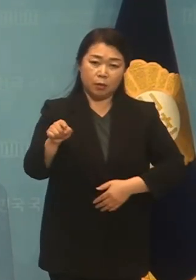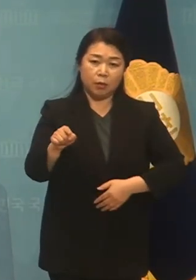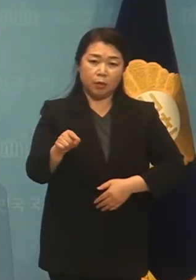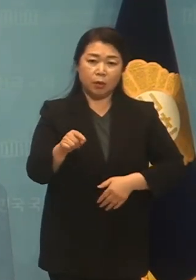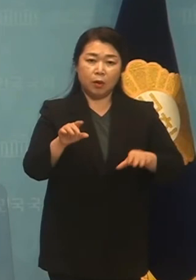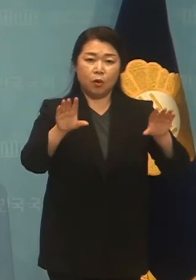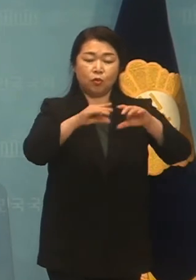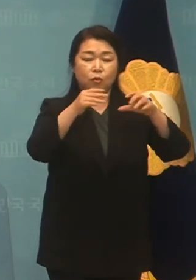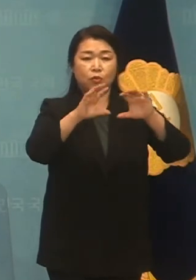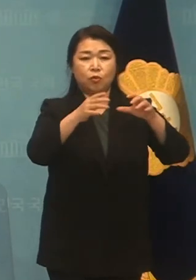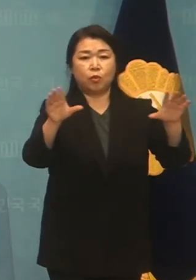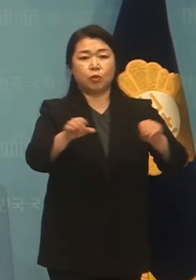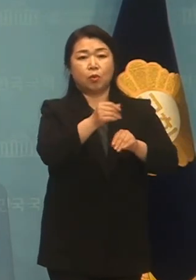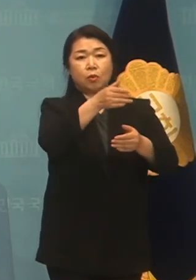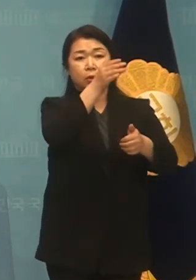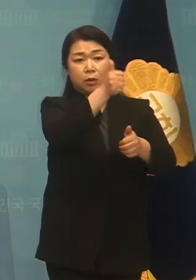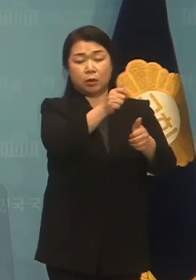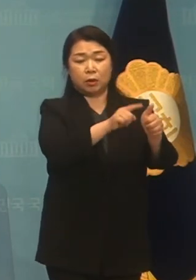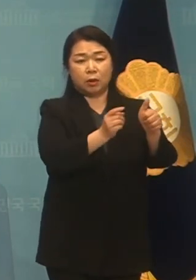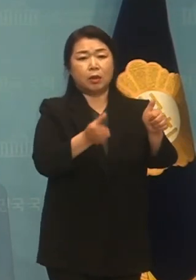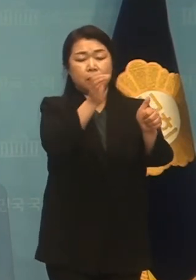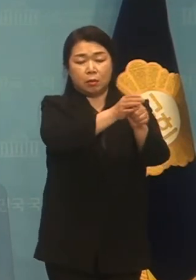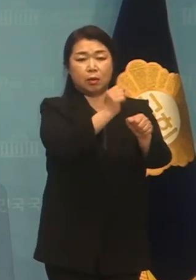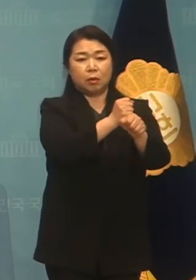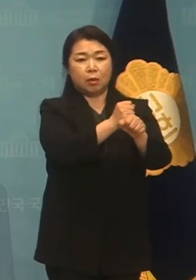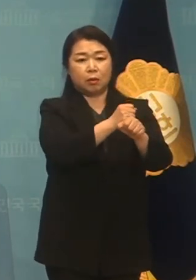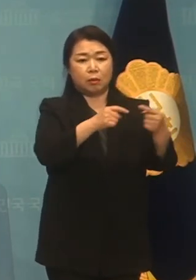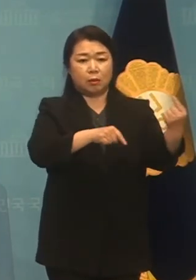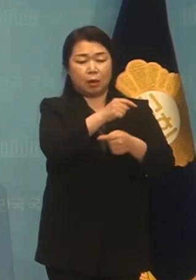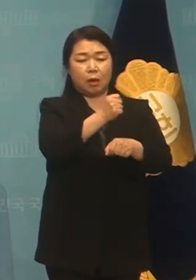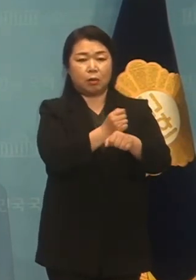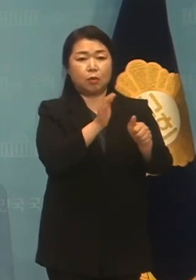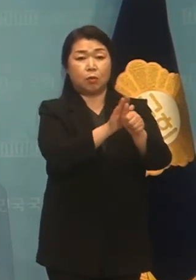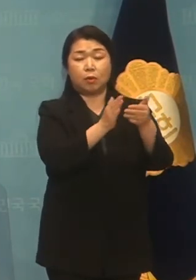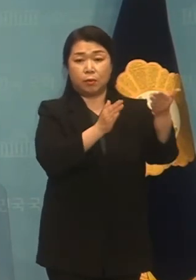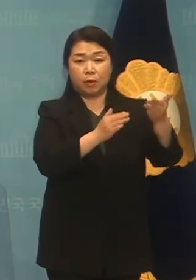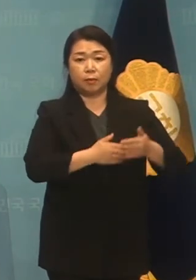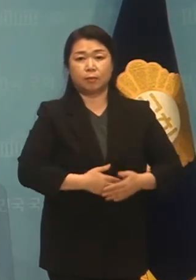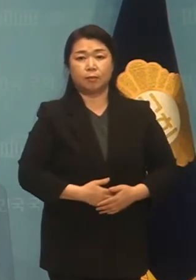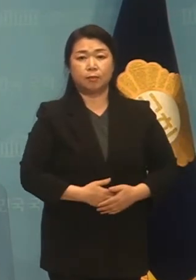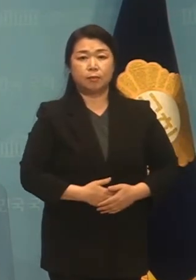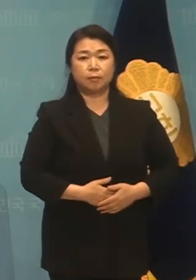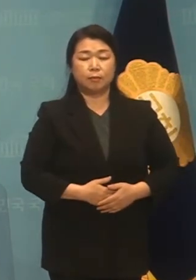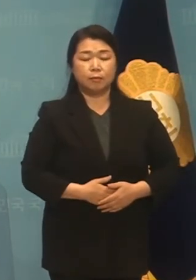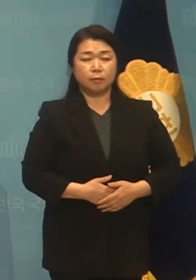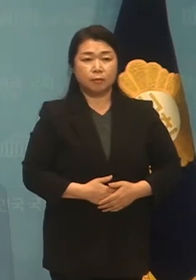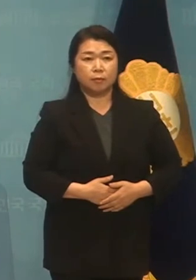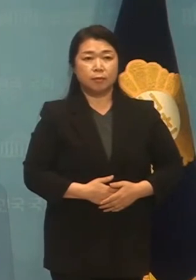총리를 인준해서 국정을 바로 세울 수 있도록 도와야 됩니다.